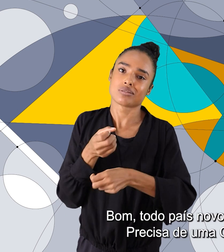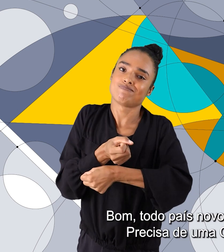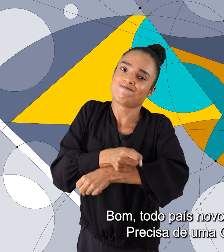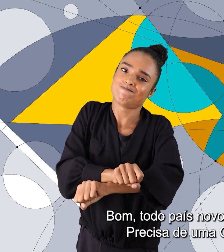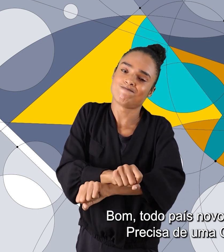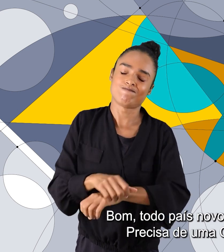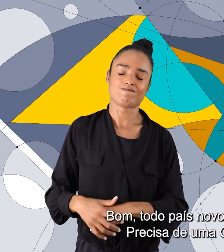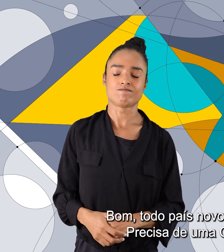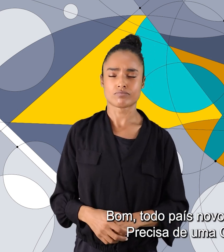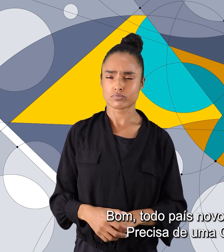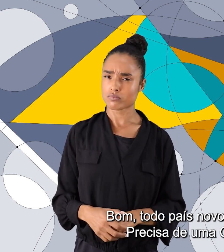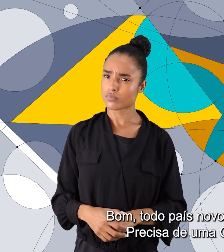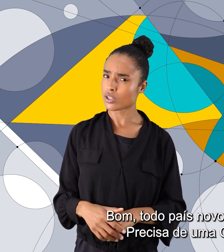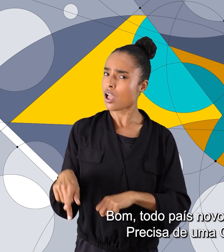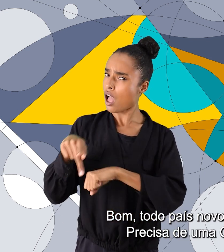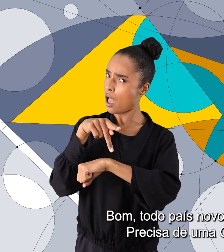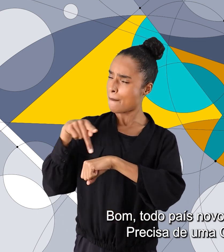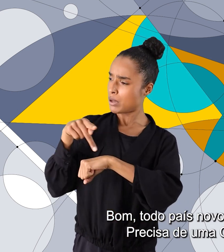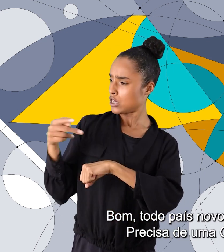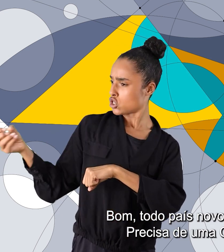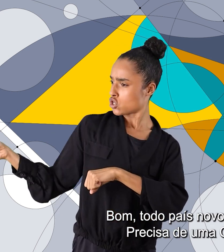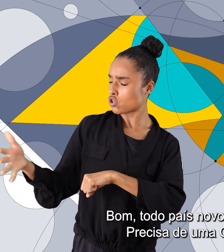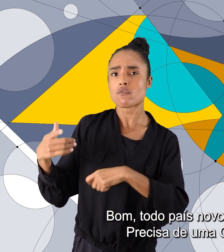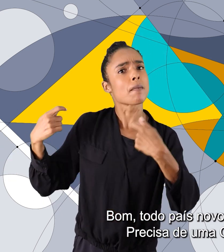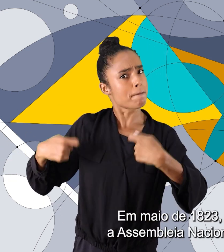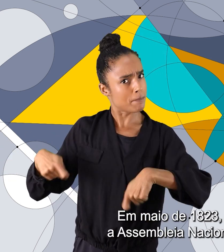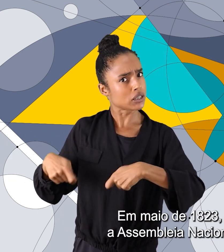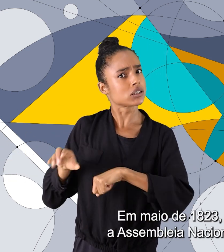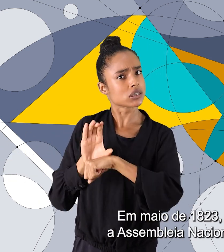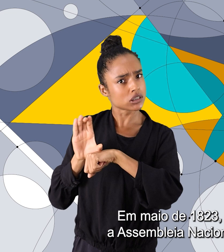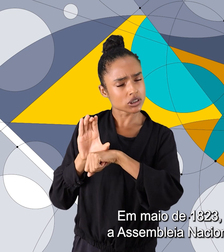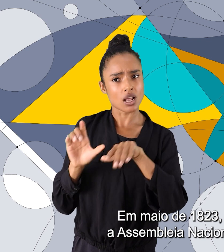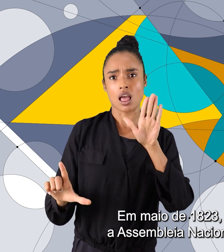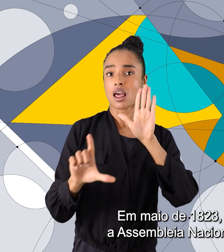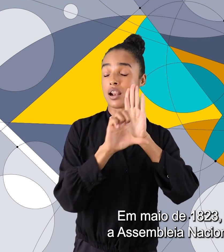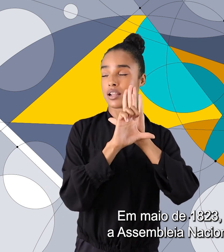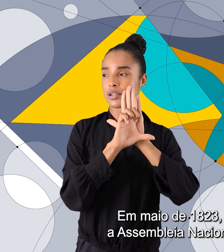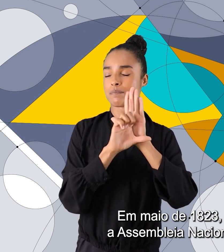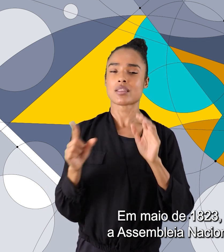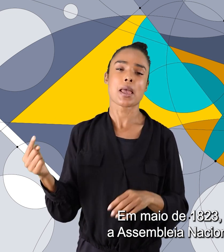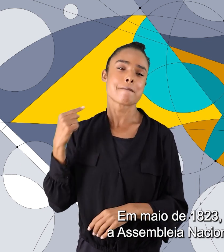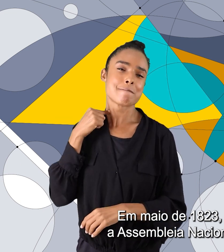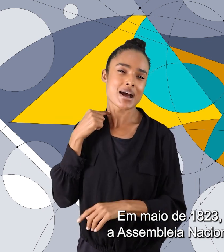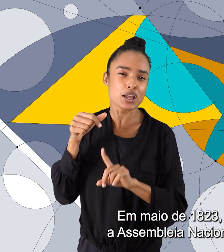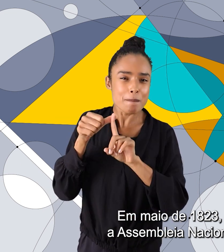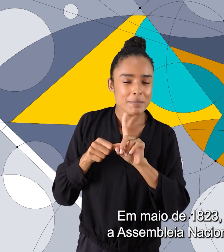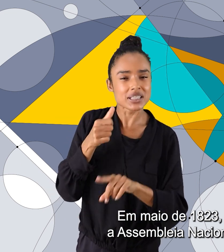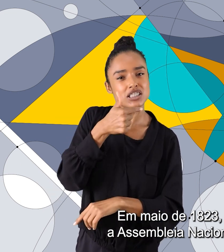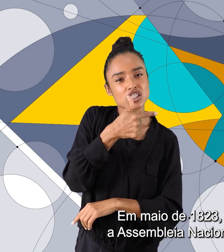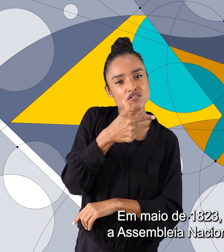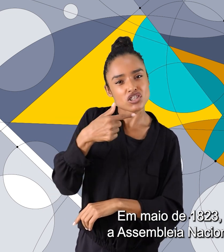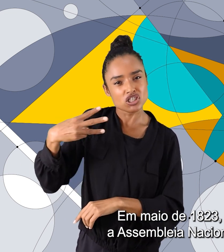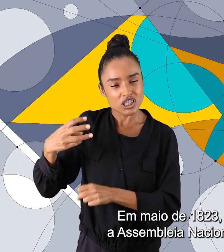Bom, todo país novo precisa de leis, precisa de uma Constituição. Em maio de 23 foi instaurada a Assembleia